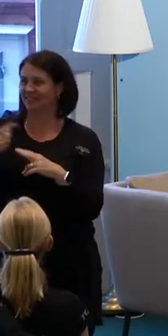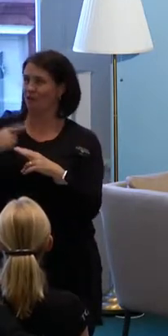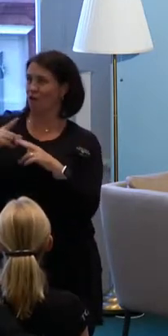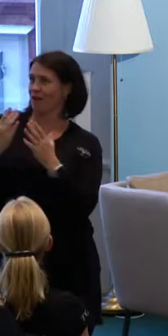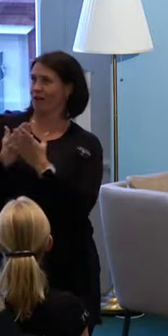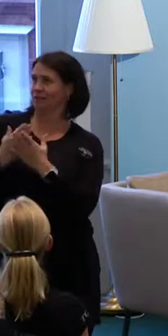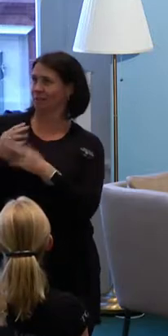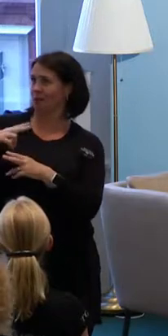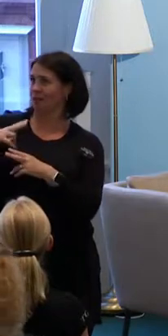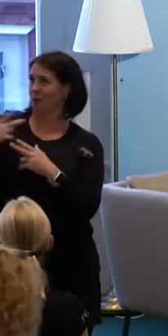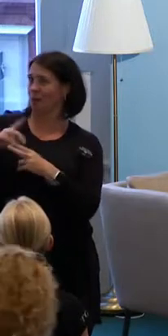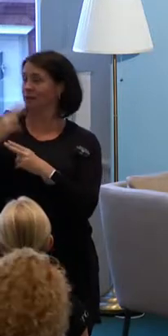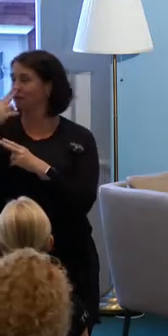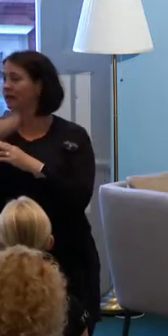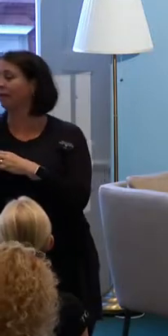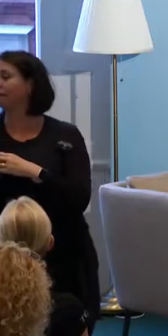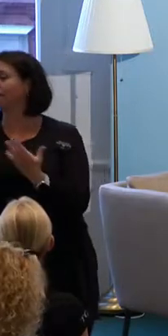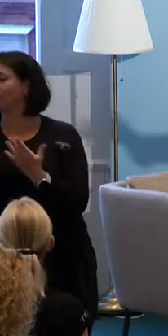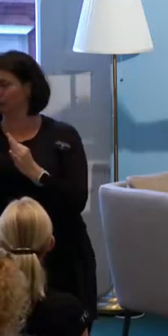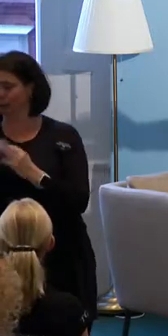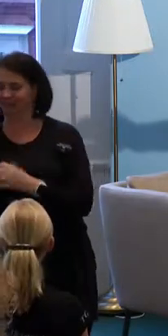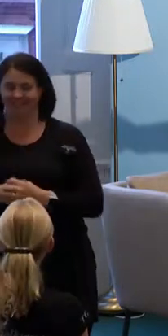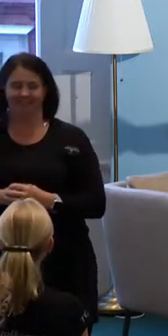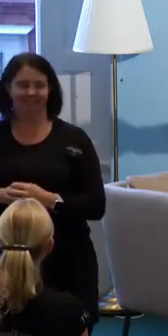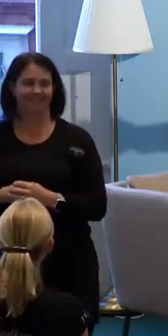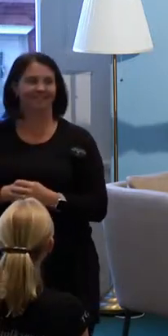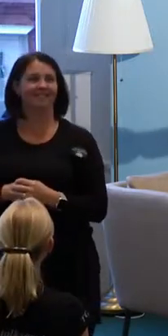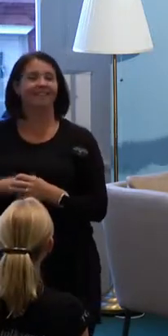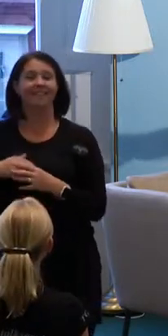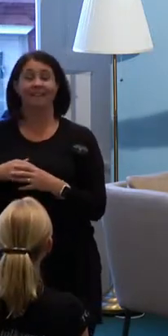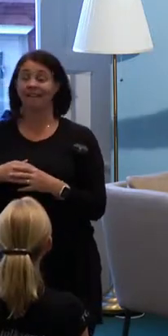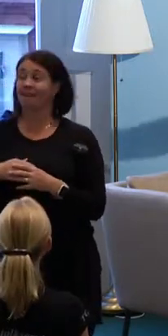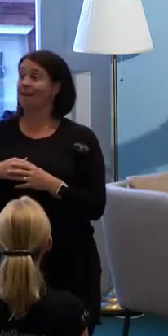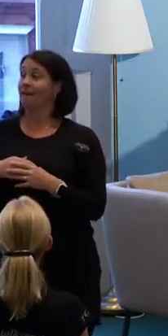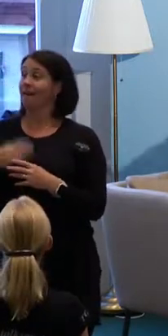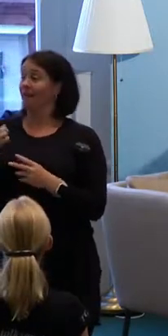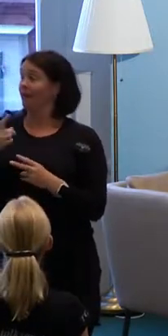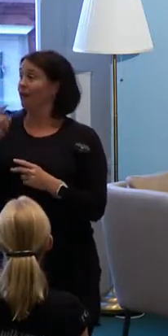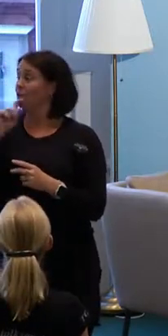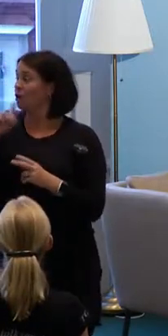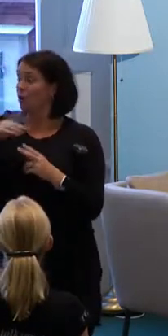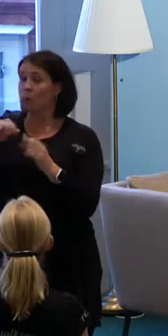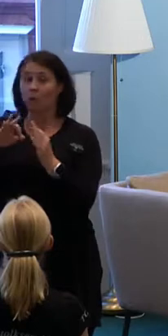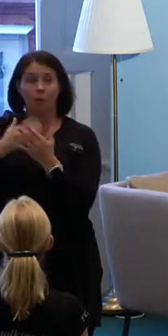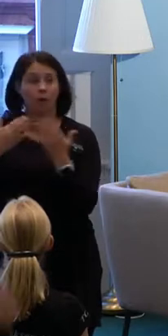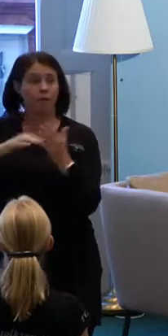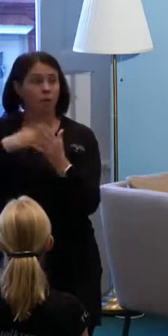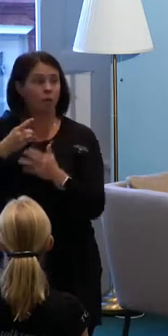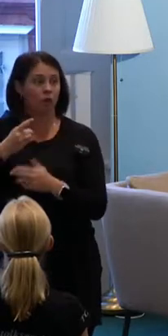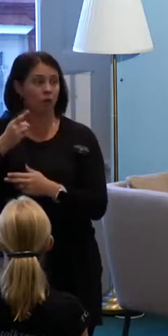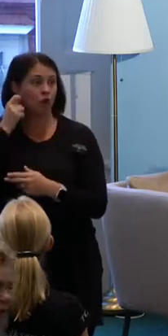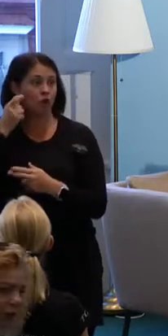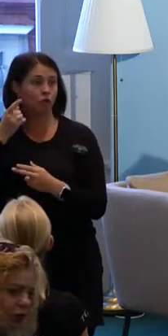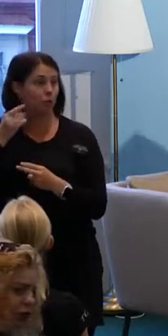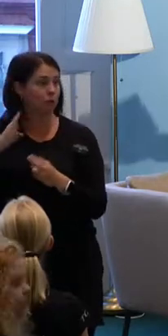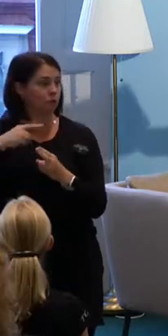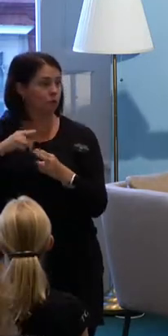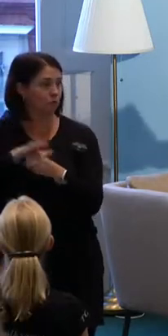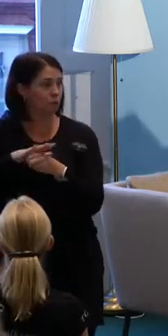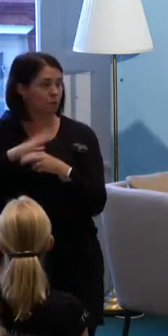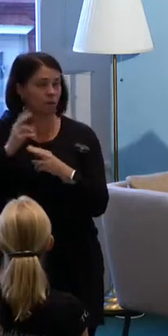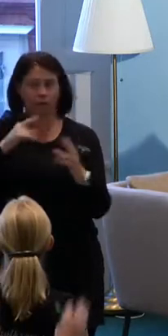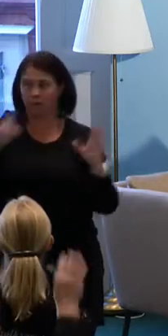världsmästare, så får vi se hur det går efteråt. En litet upprop innan vi sätter igång. Hur många är från Öresundsregionen här? Hur många